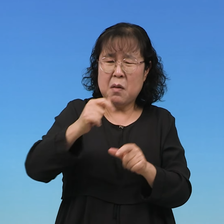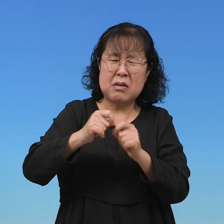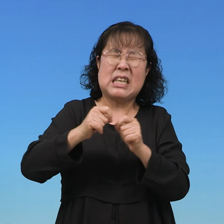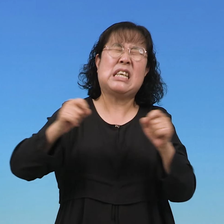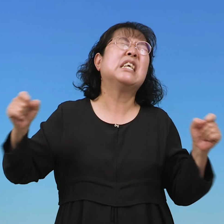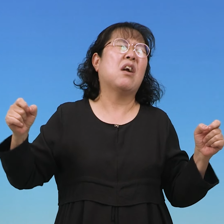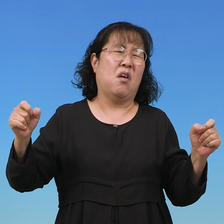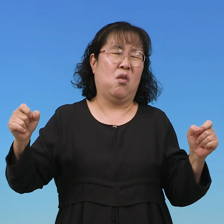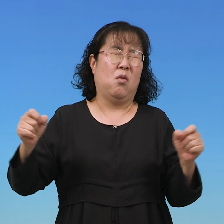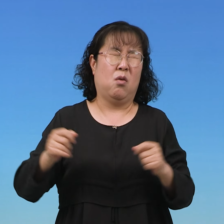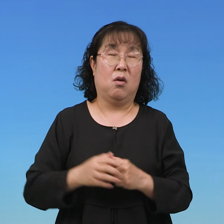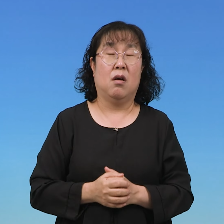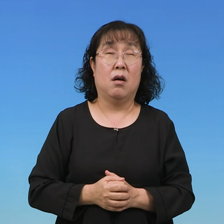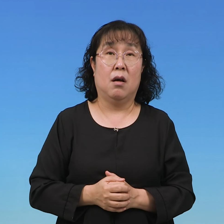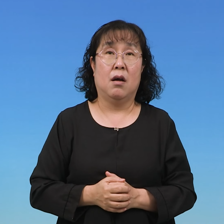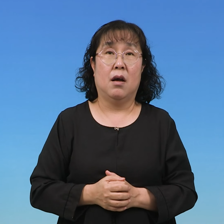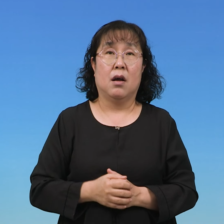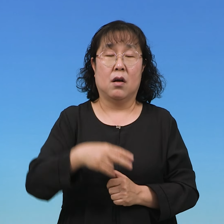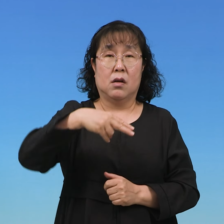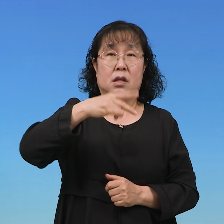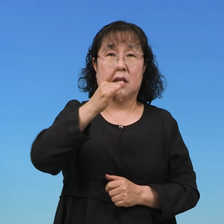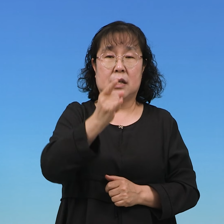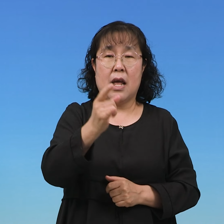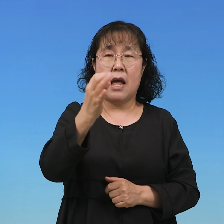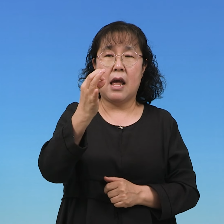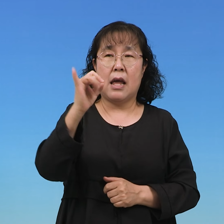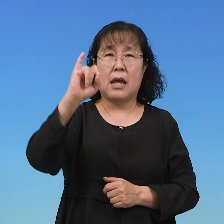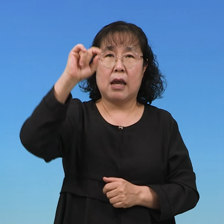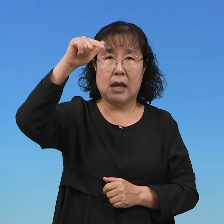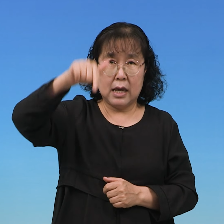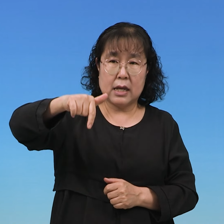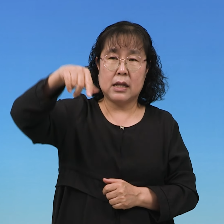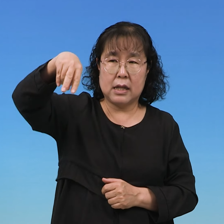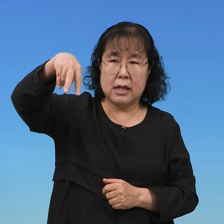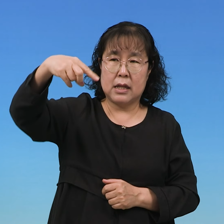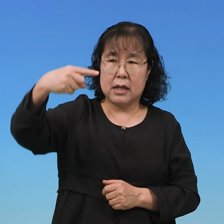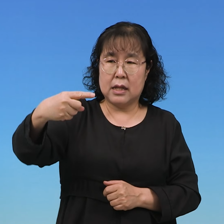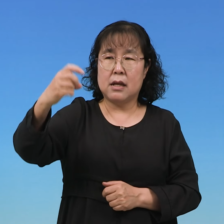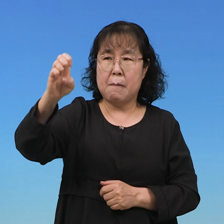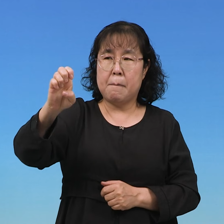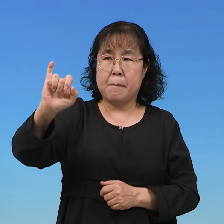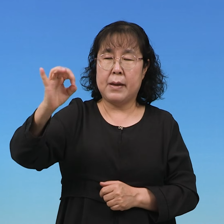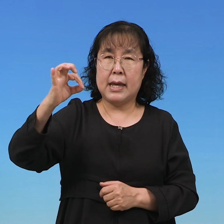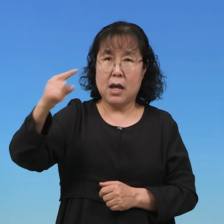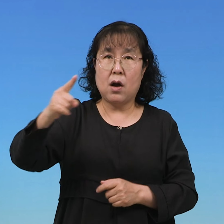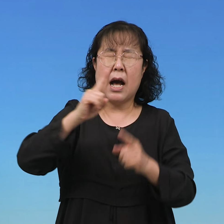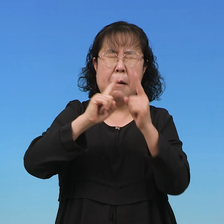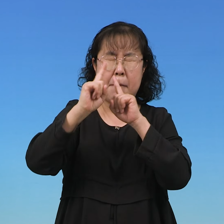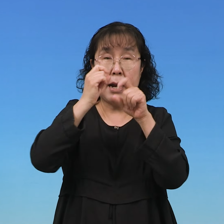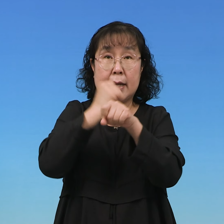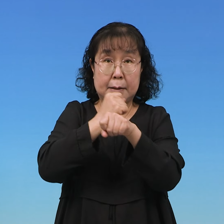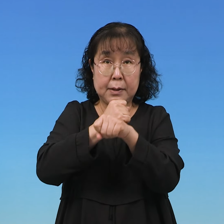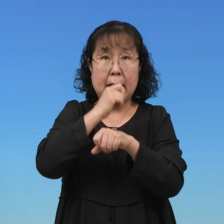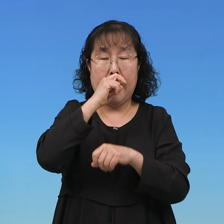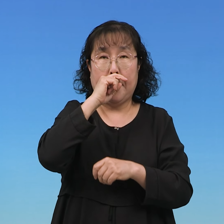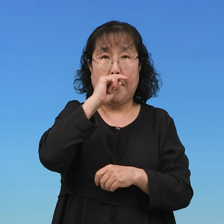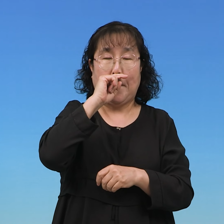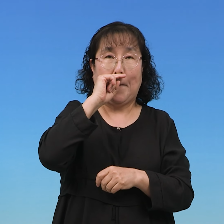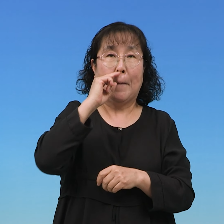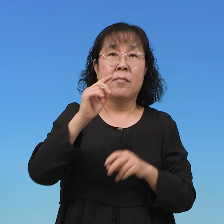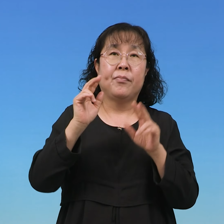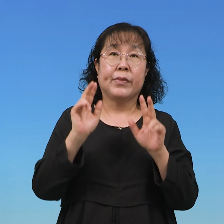이제 내년에 분당 우리 교회 2기사역, 이게 구호만이 아니고 이름만 아닙니다. 그동안 우리 교회가 추구하지